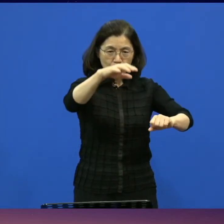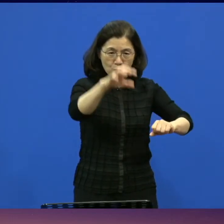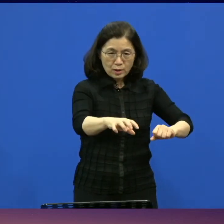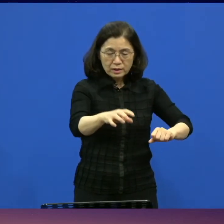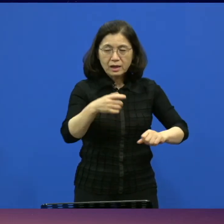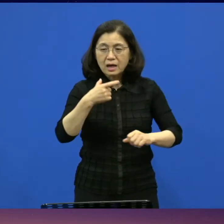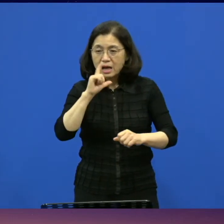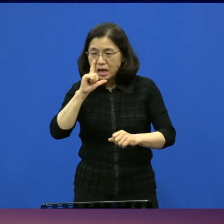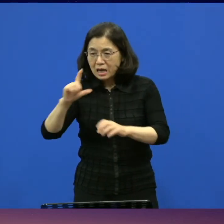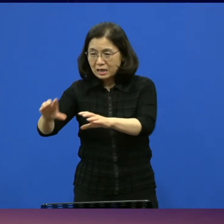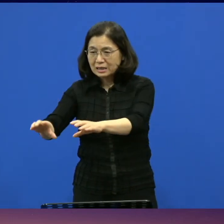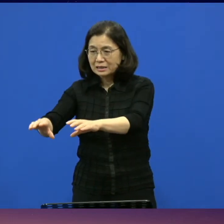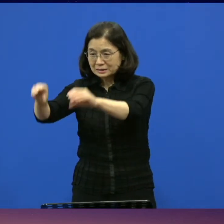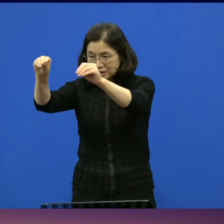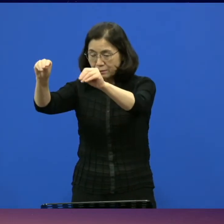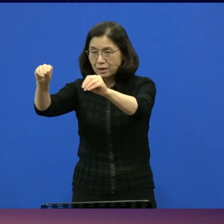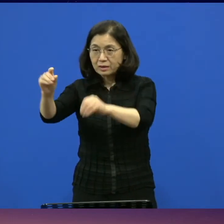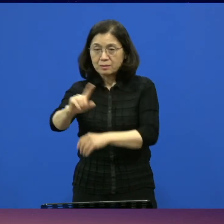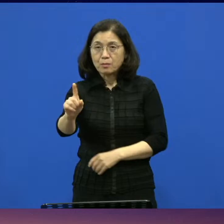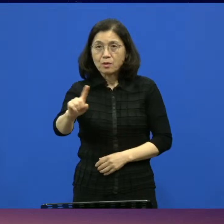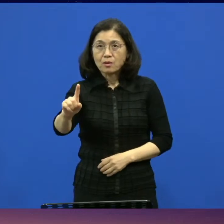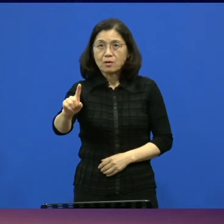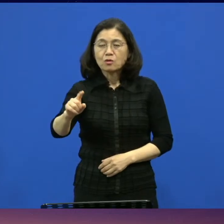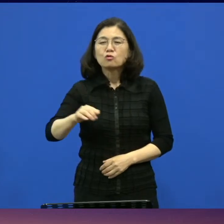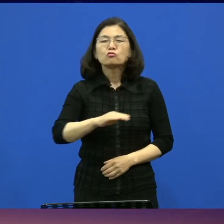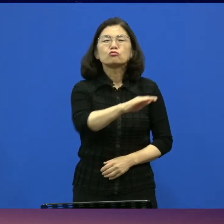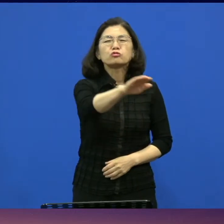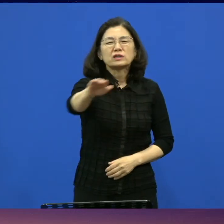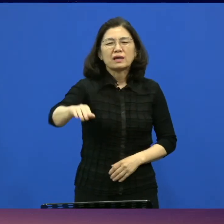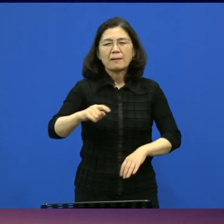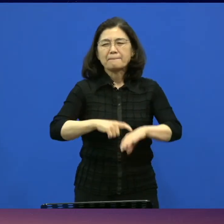표현할까요? 사실은 우리의 마음이에요. 우리의 마음, 인간의 마음.